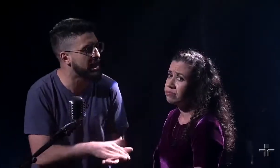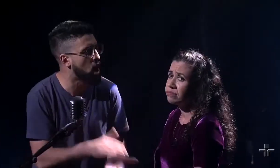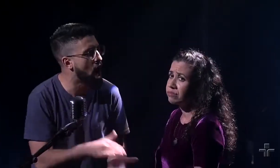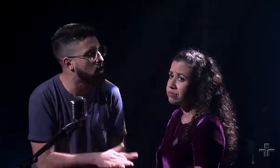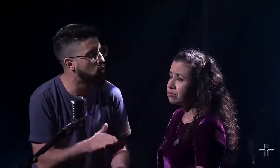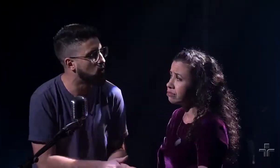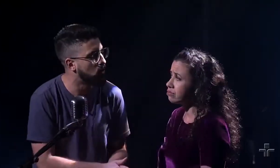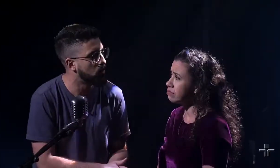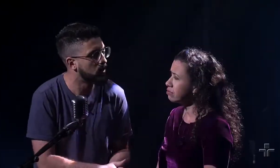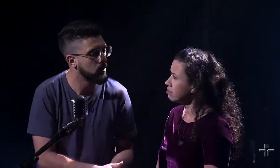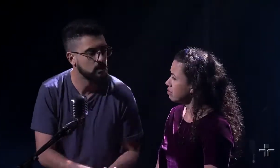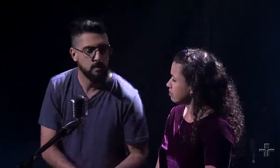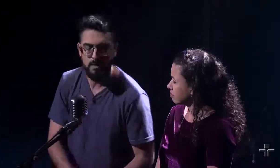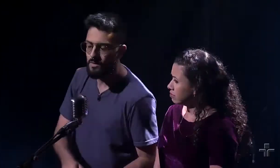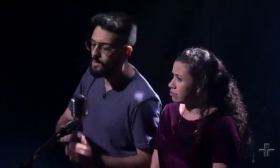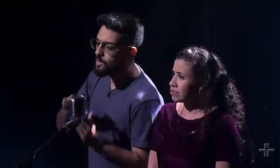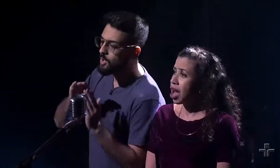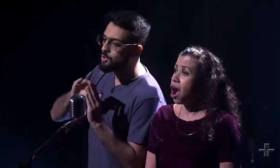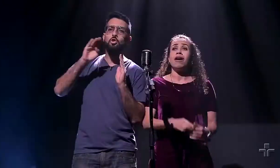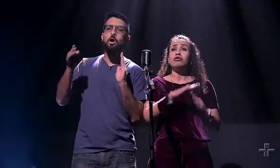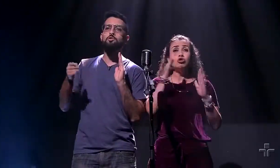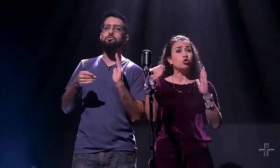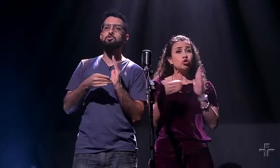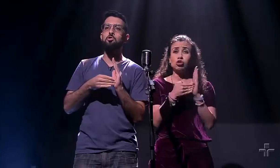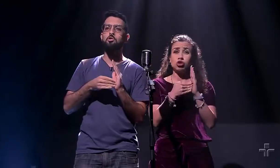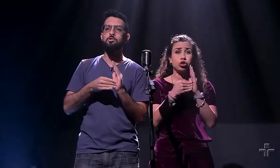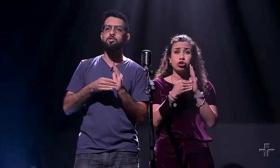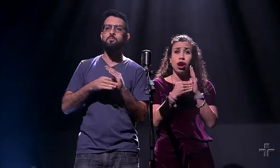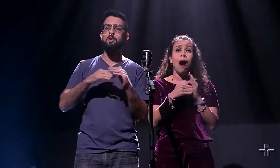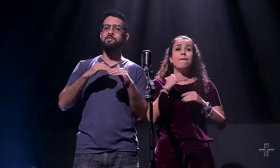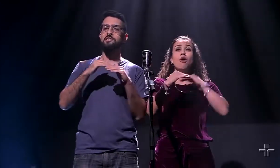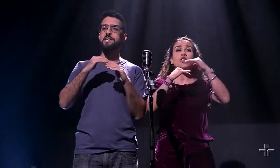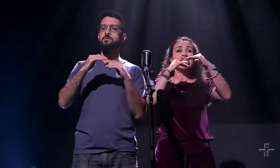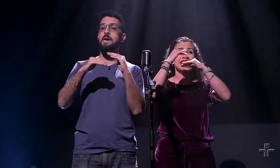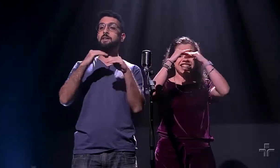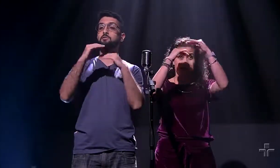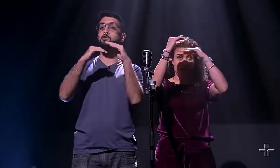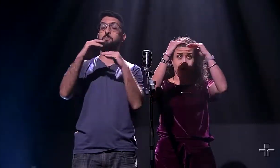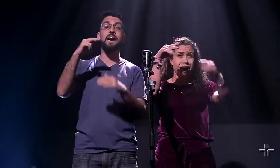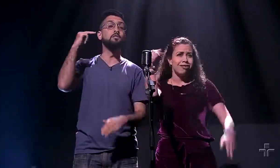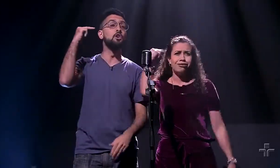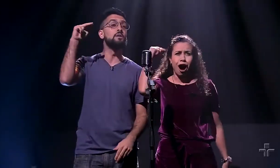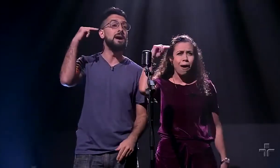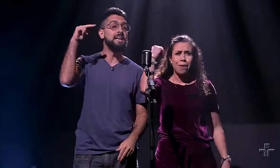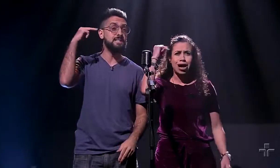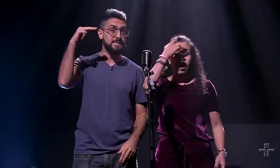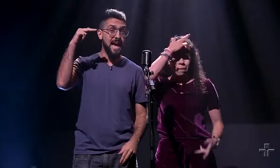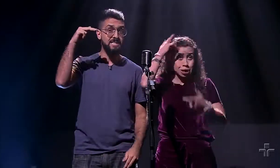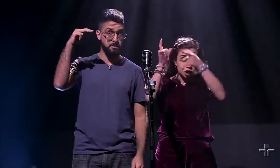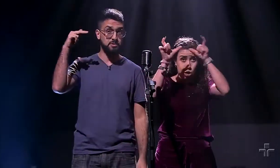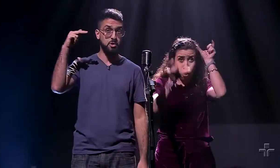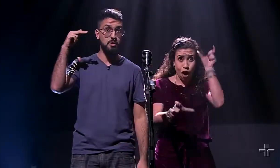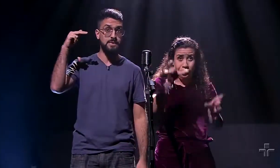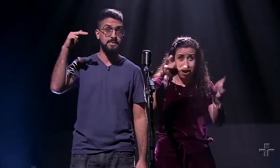logo todos os procedimentos para a normalizar as pessoas